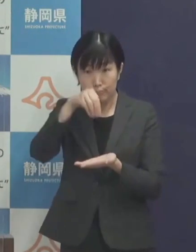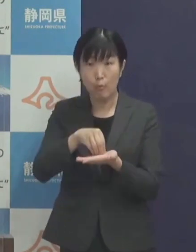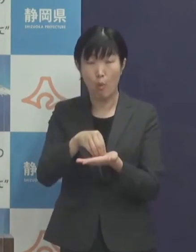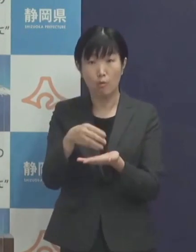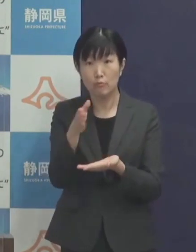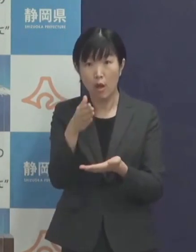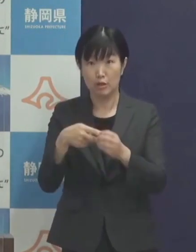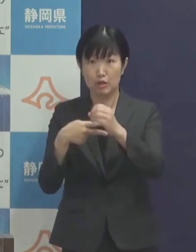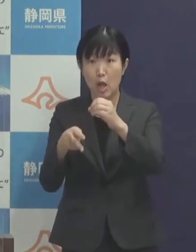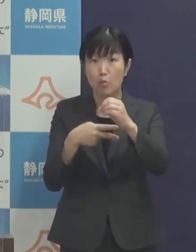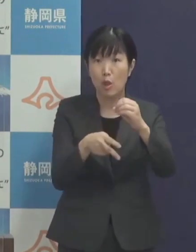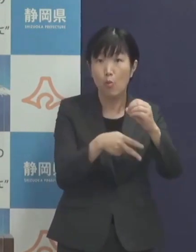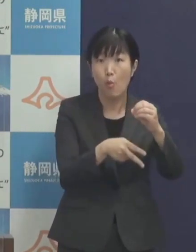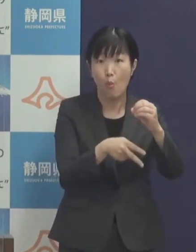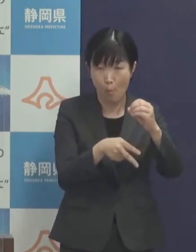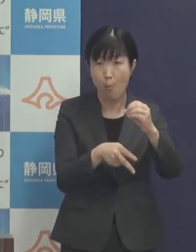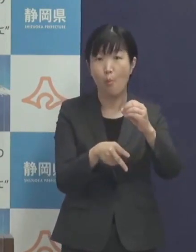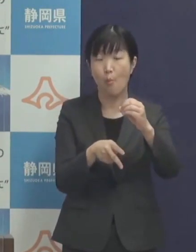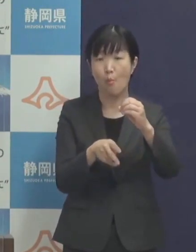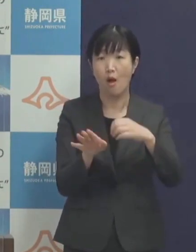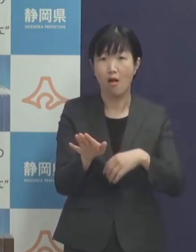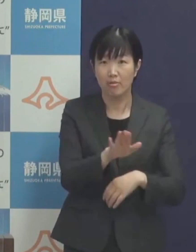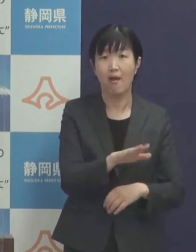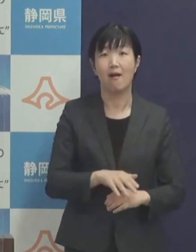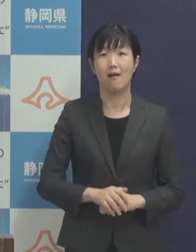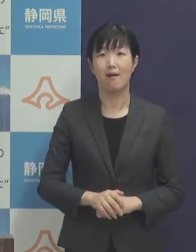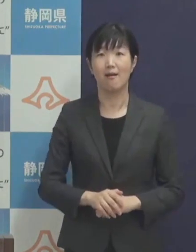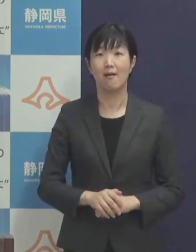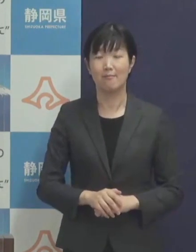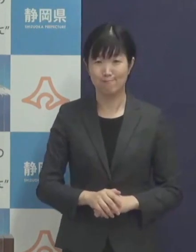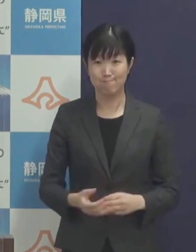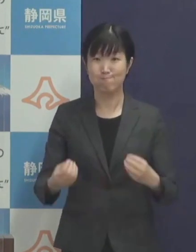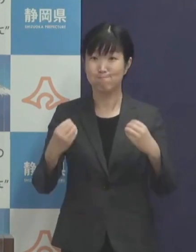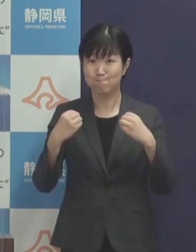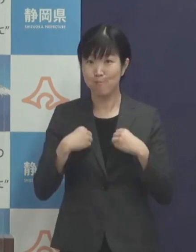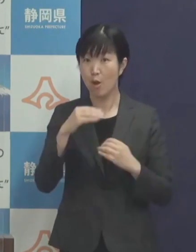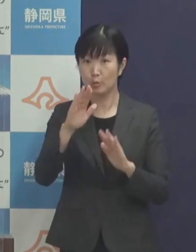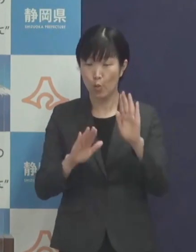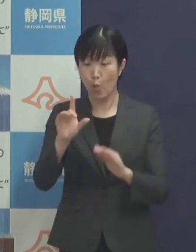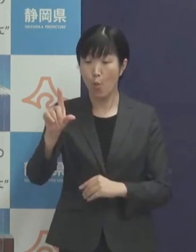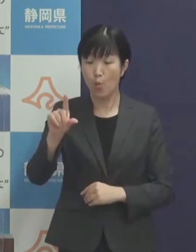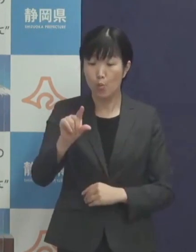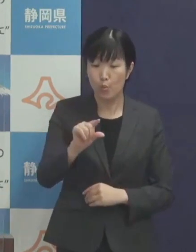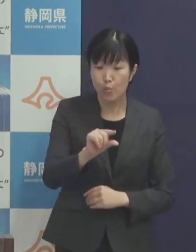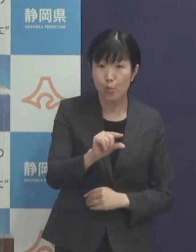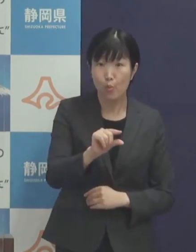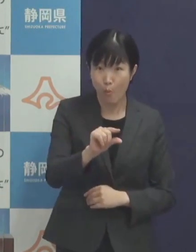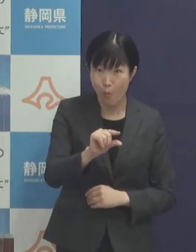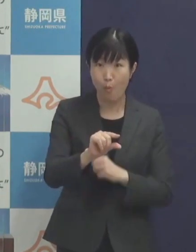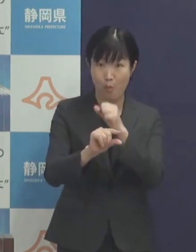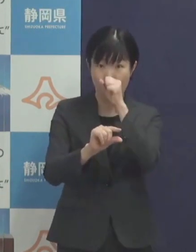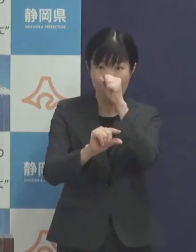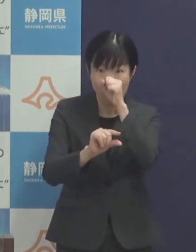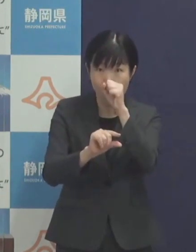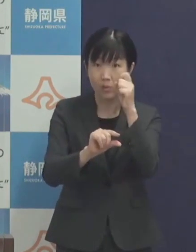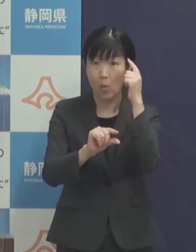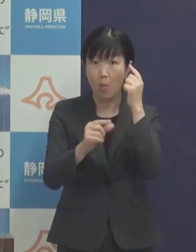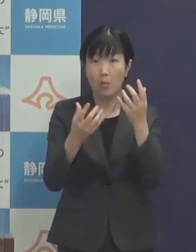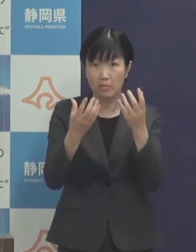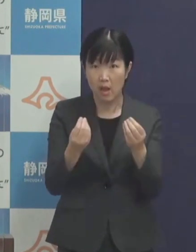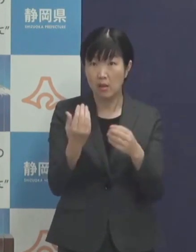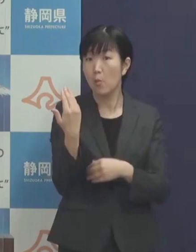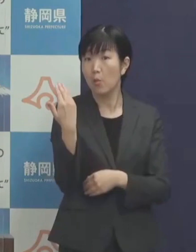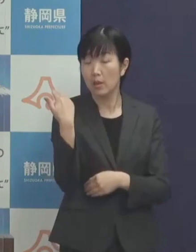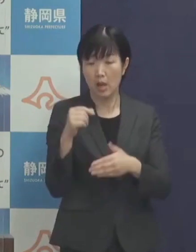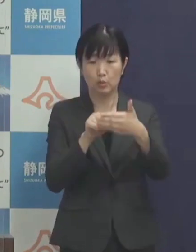されない日も散見されるようになるなど、感染状況が落ち着きつつあるかと思いましたが、9月